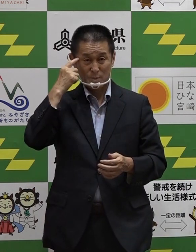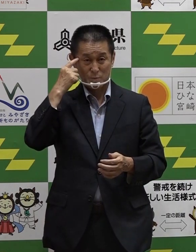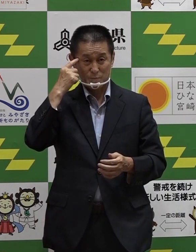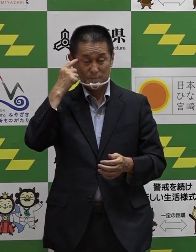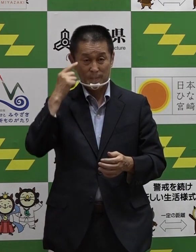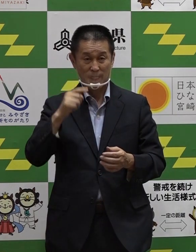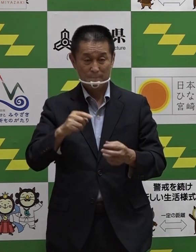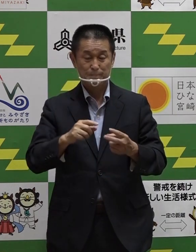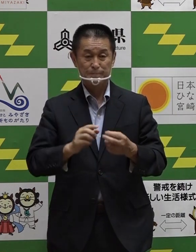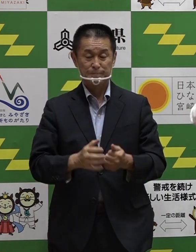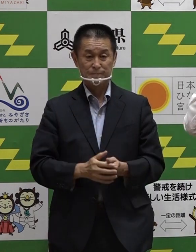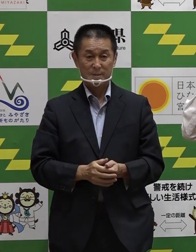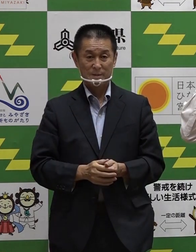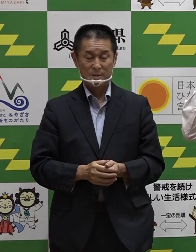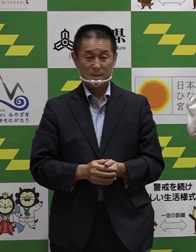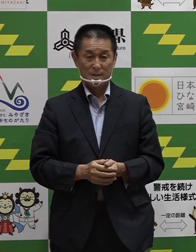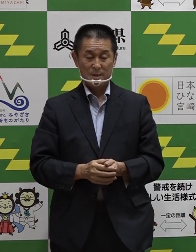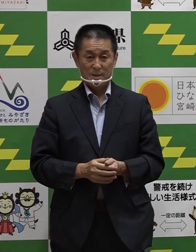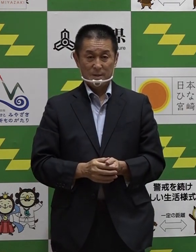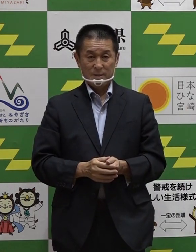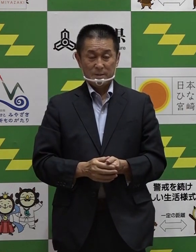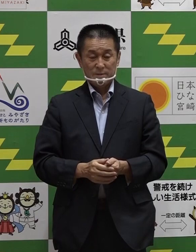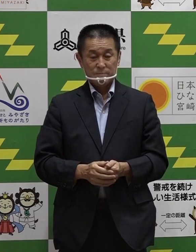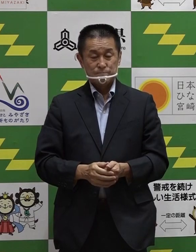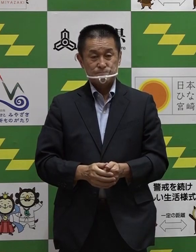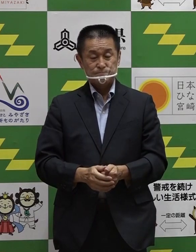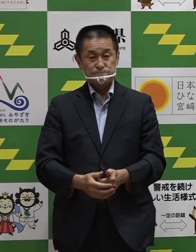して2点目の要件でありますが、